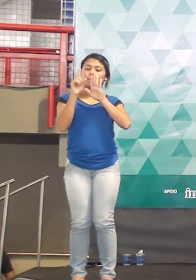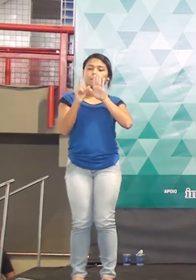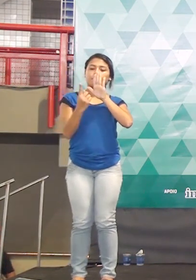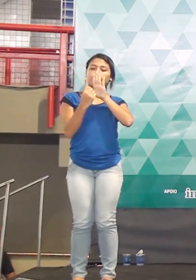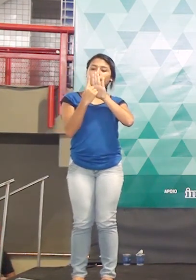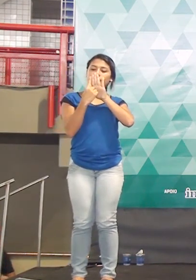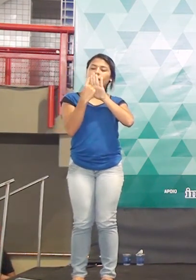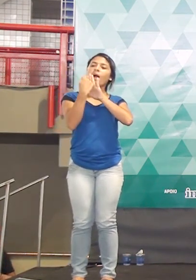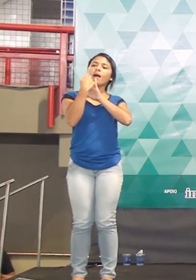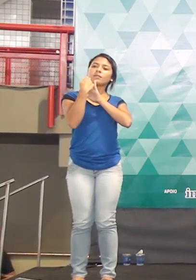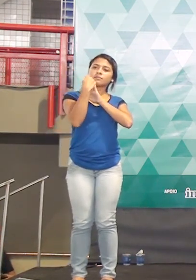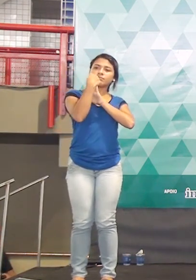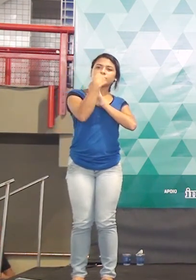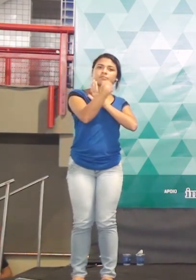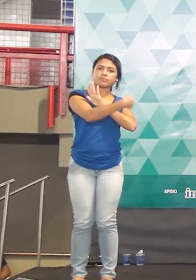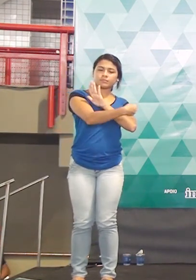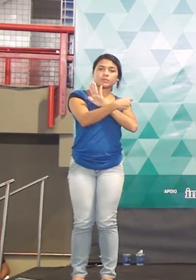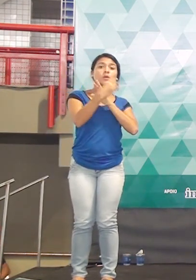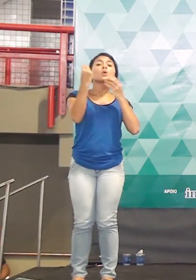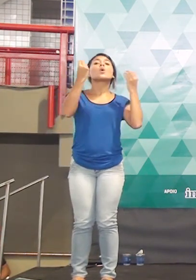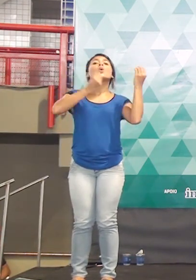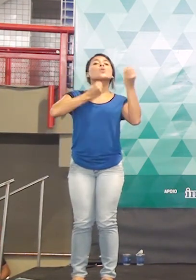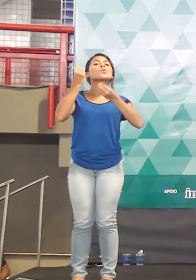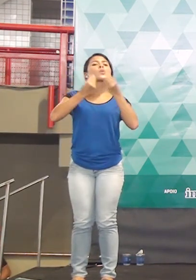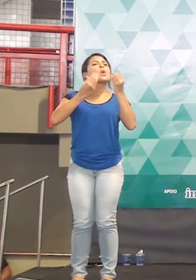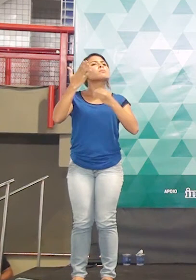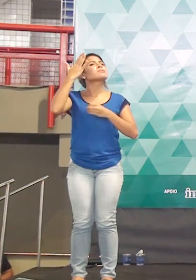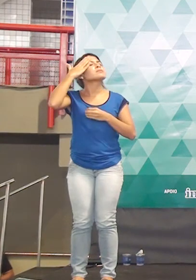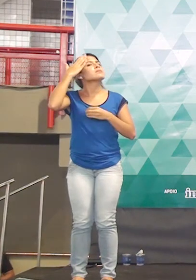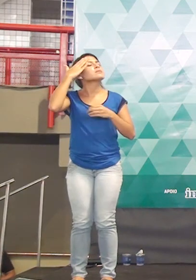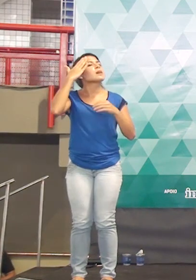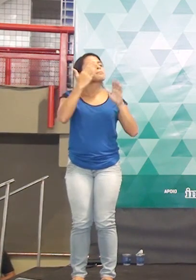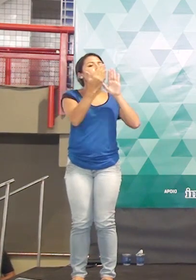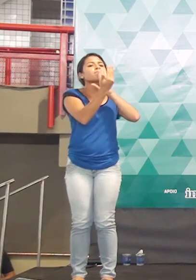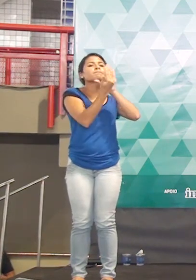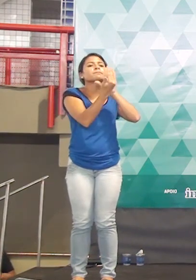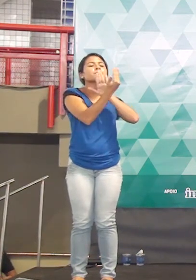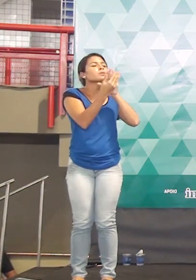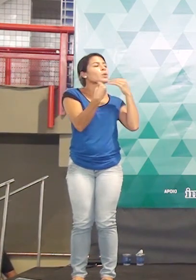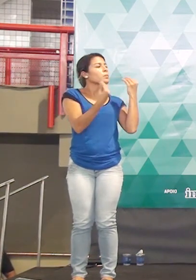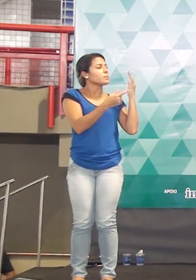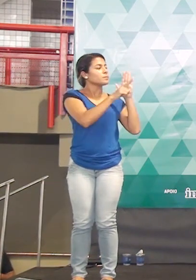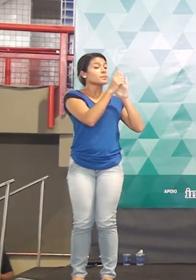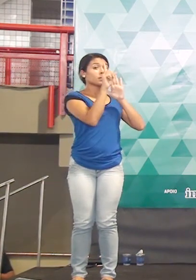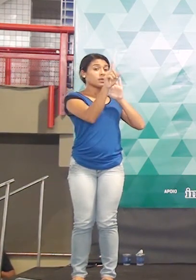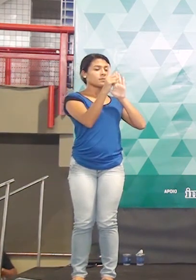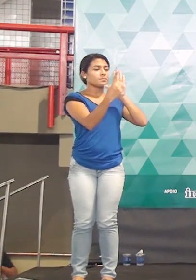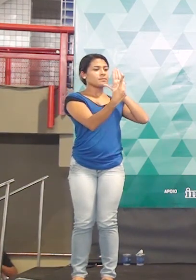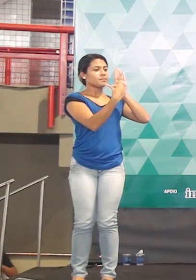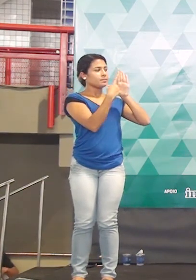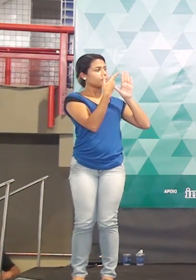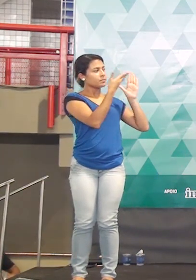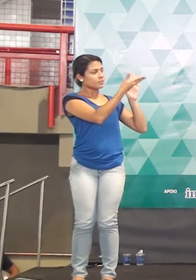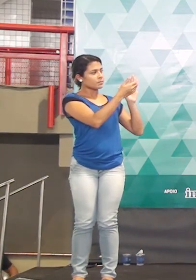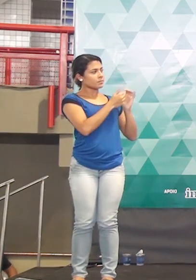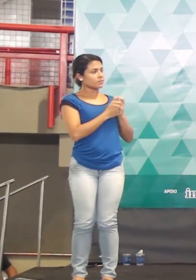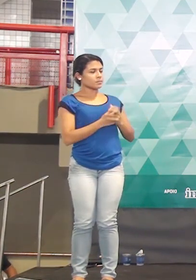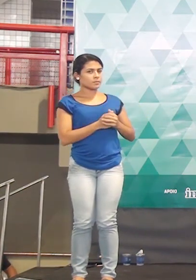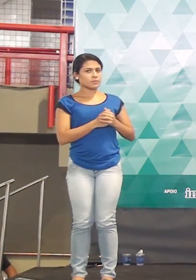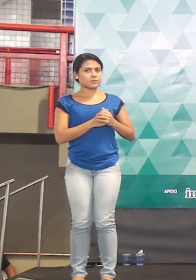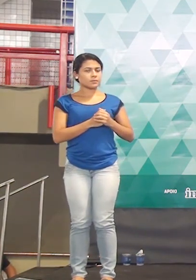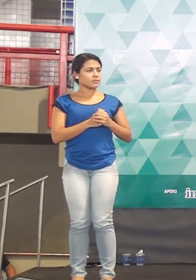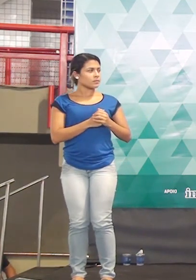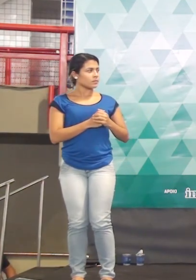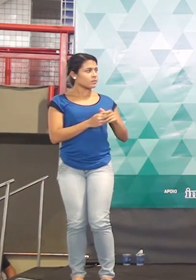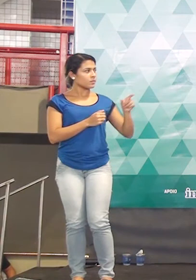tá? Repetindo, vai pegar o seu dedo indicador, coloca aqui, tá? E marca. Quando você